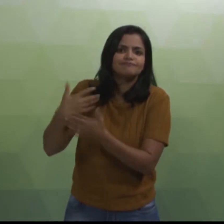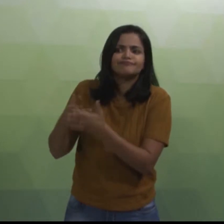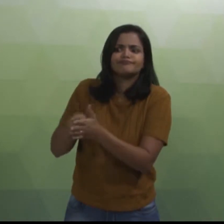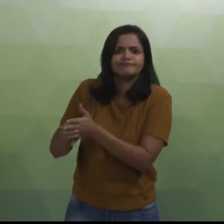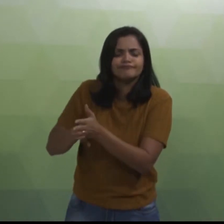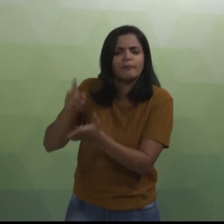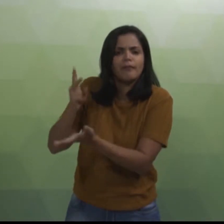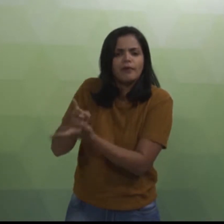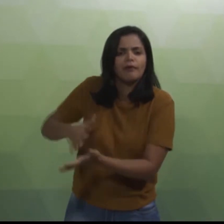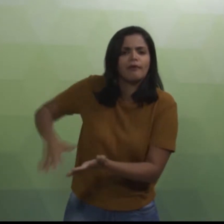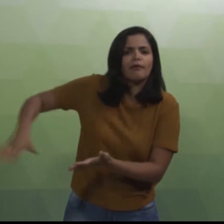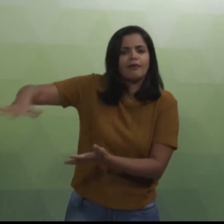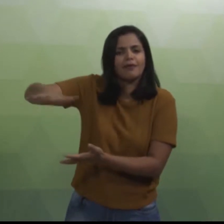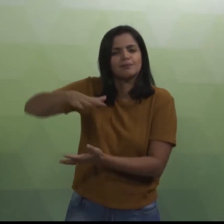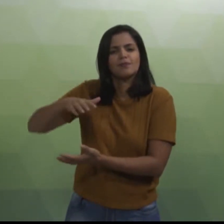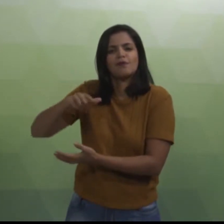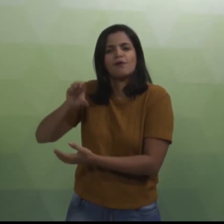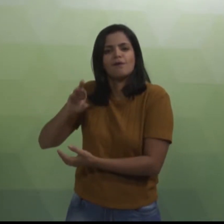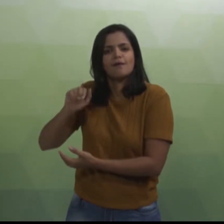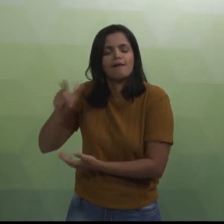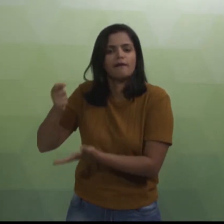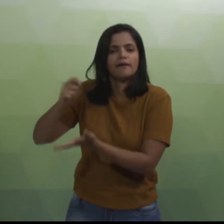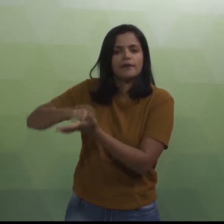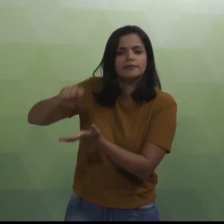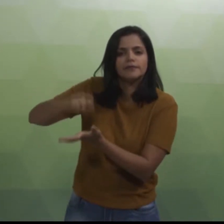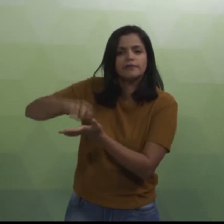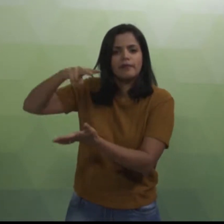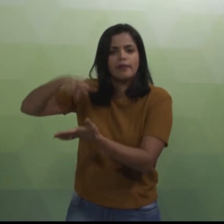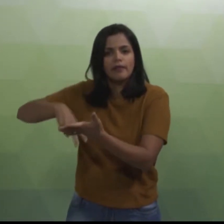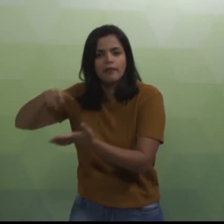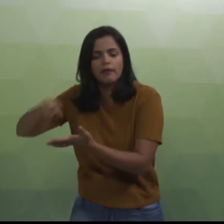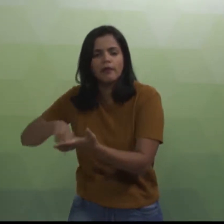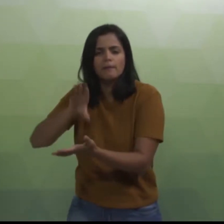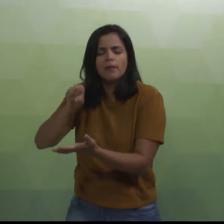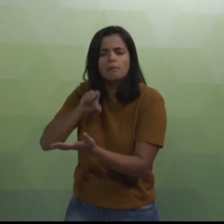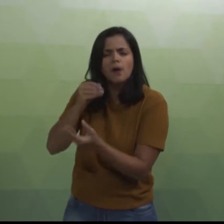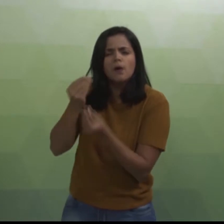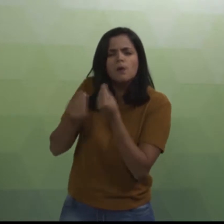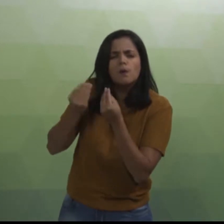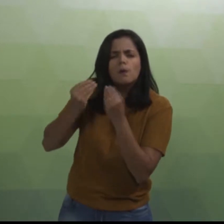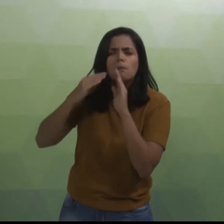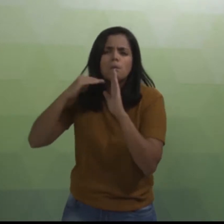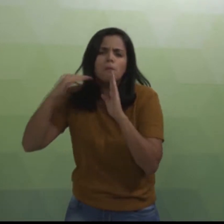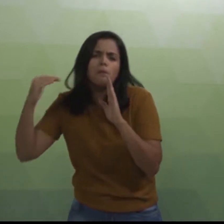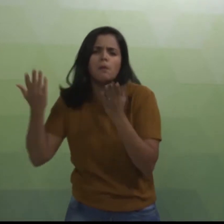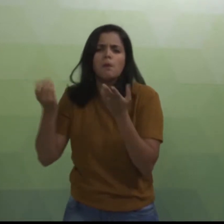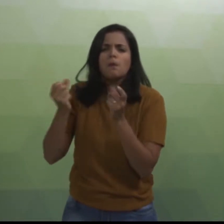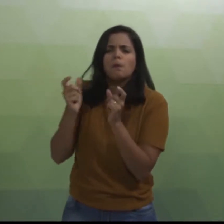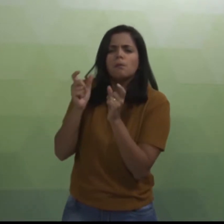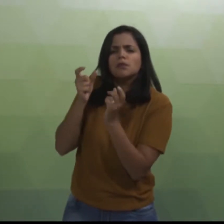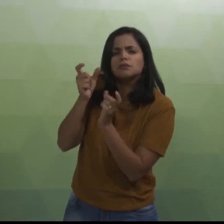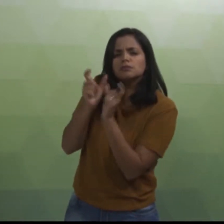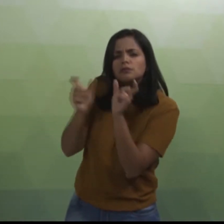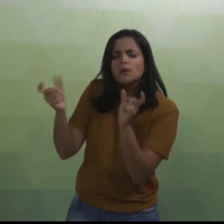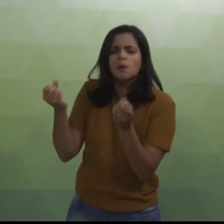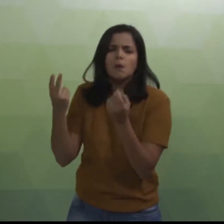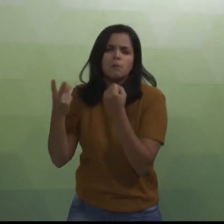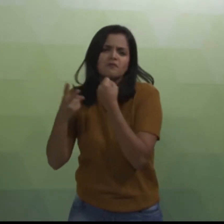continuar. Assim como na língua oral, quer seja escrita ou falada. Existem ali verbos,